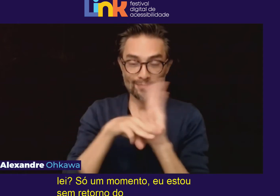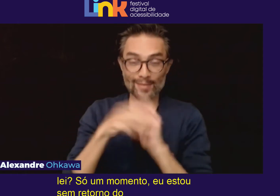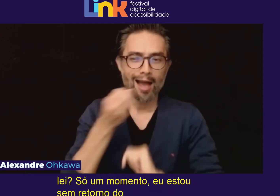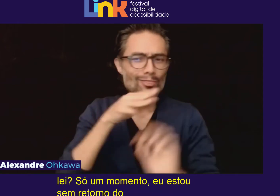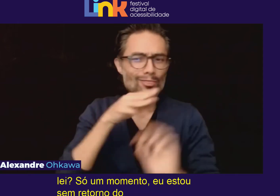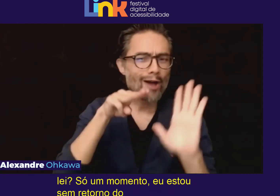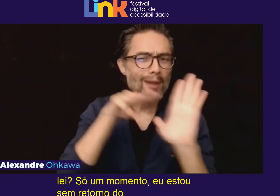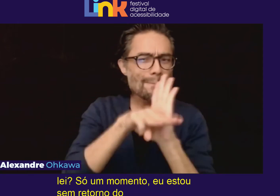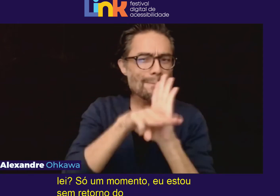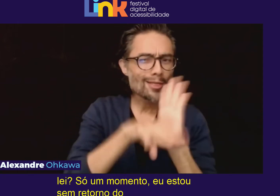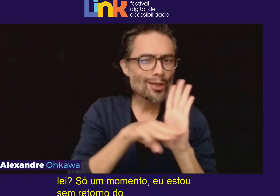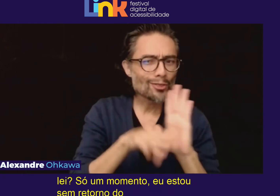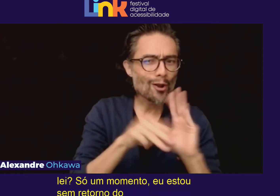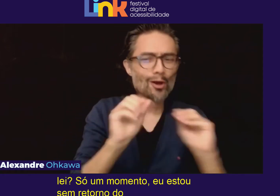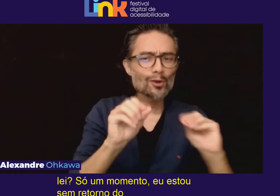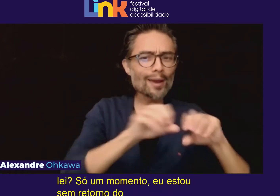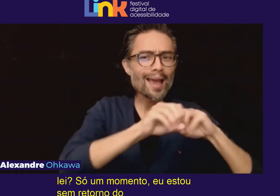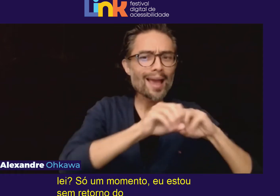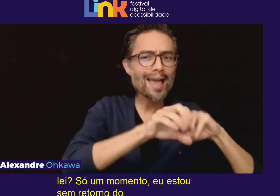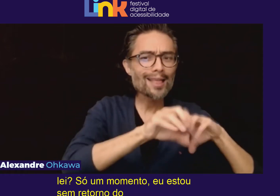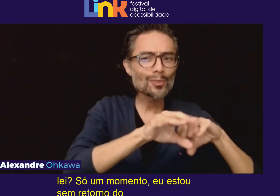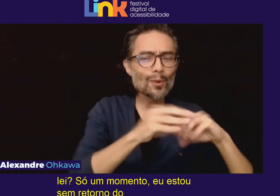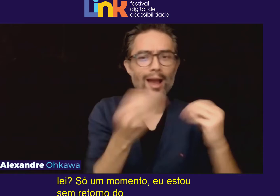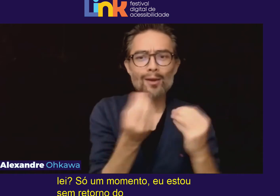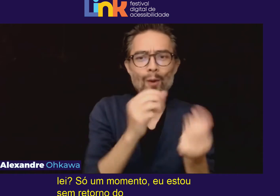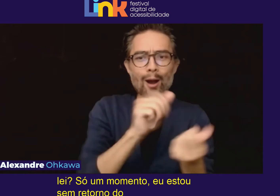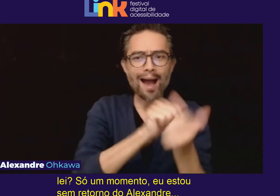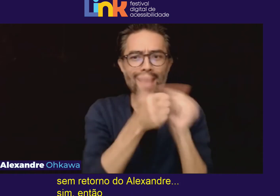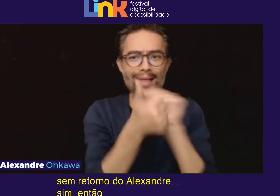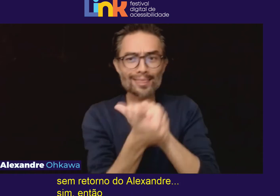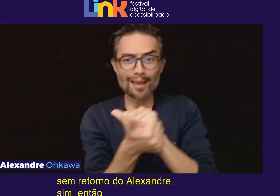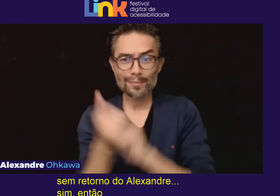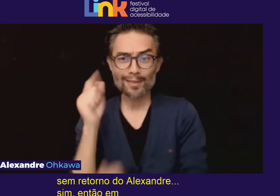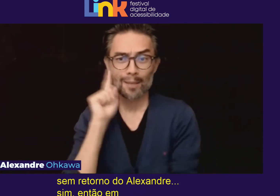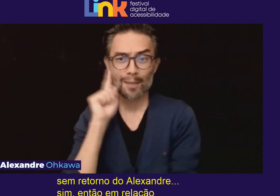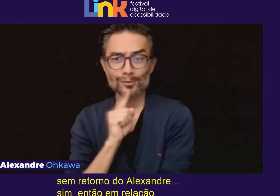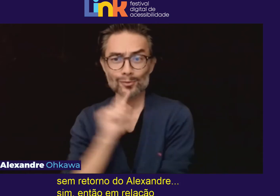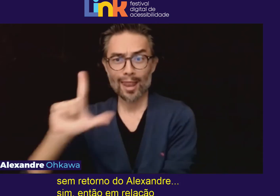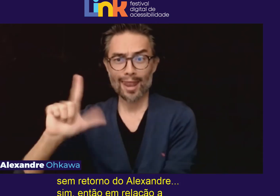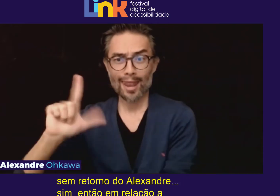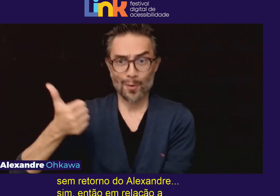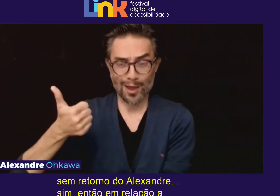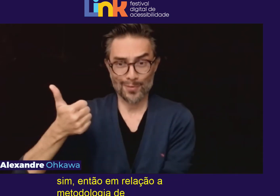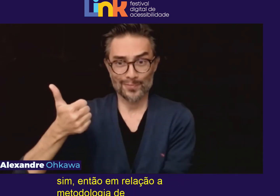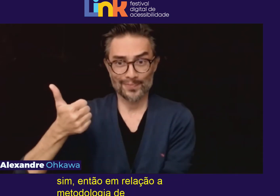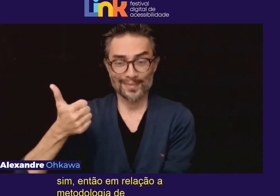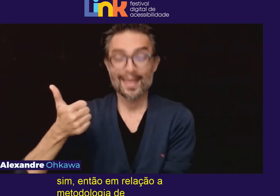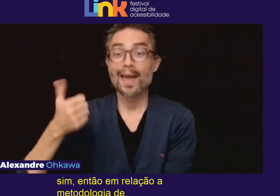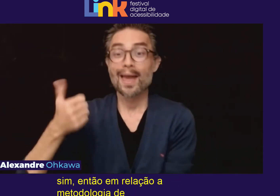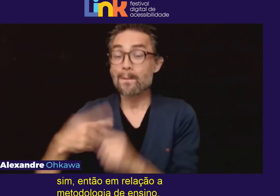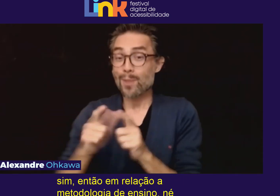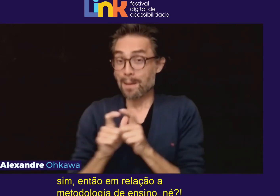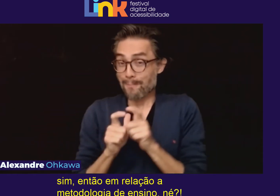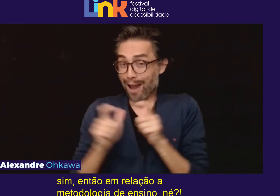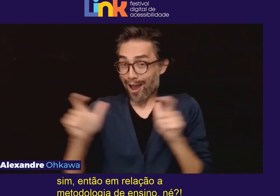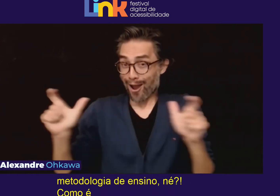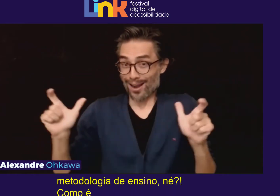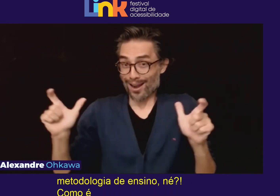Sim. Então, em relação à metodologia de ensino, né? Como é que foi a adaptação, né? Porque o surdo,